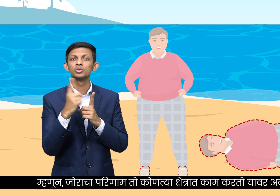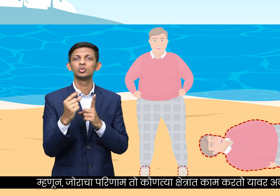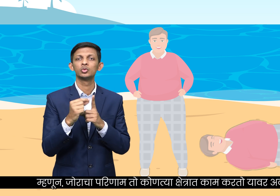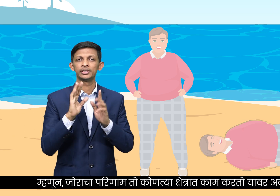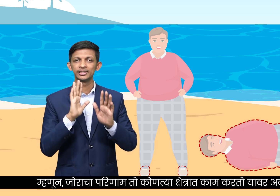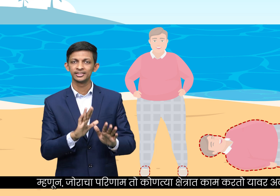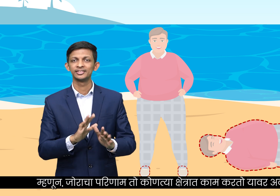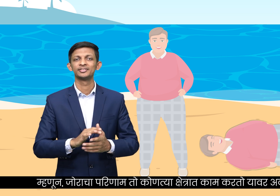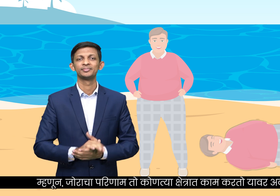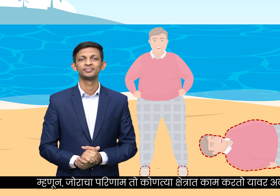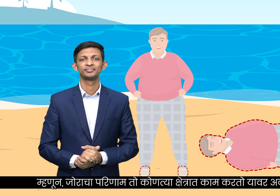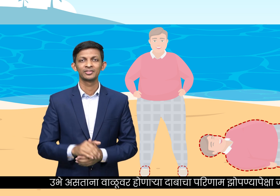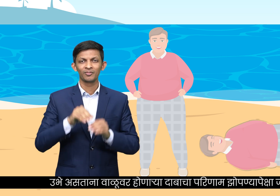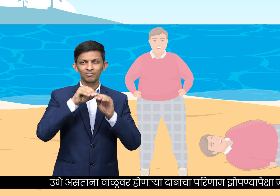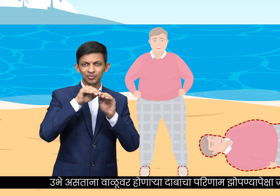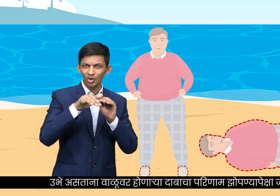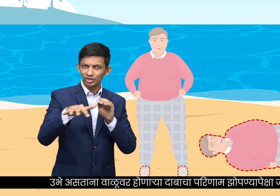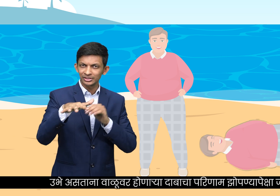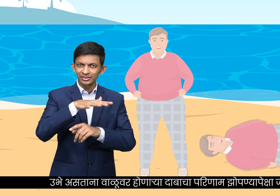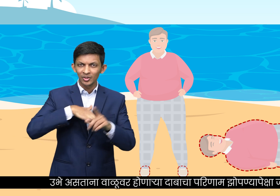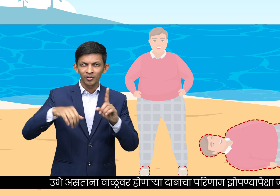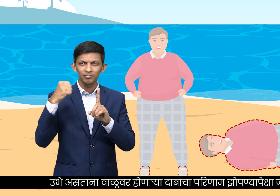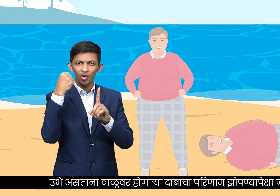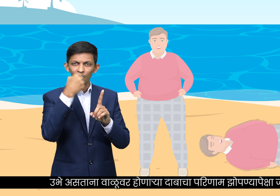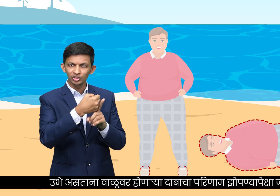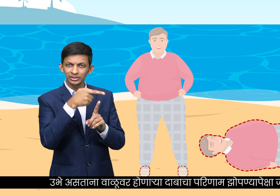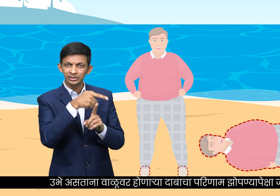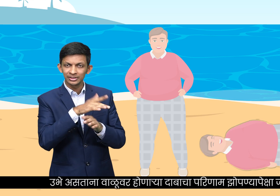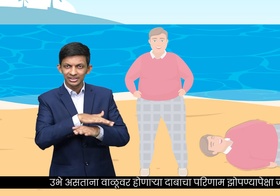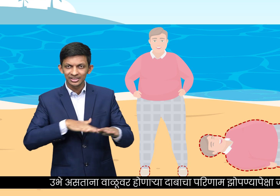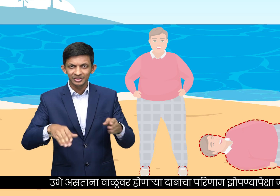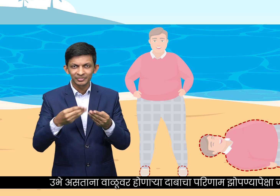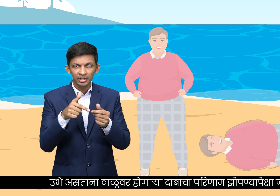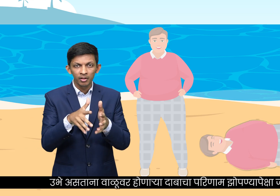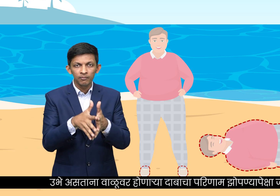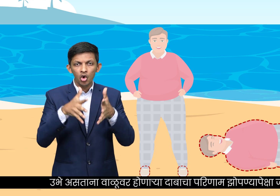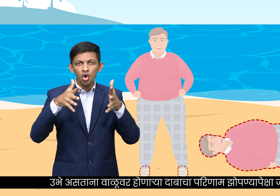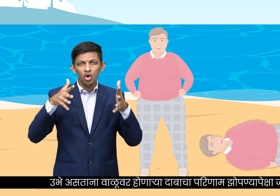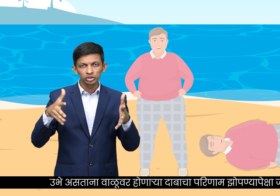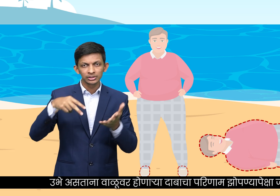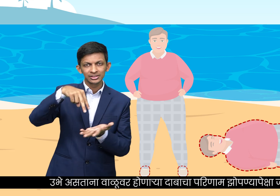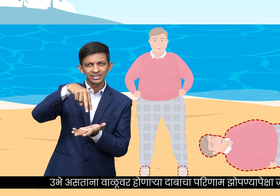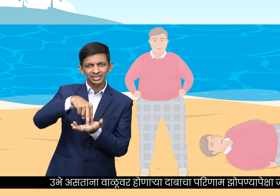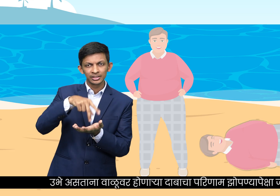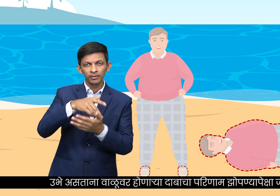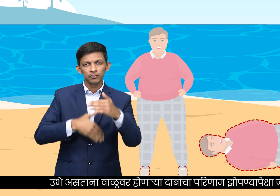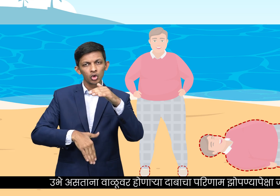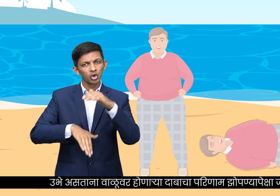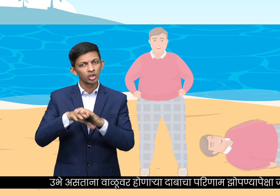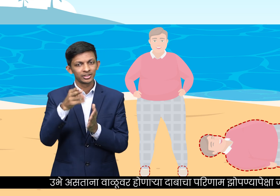करतो यावर अवलंबून असते. उभे असताना वाळूवर होणाऱ्या दबाचा परिणाम झोपण्यापेक्षा हा जास्ती